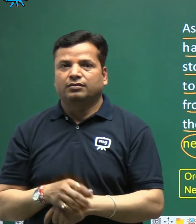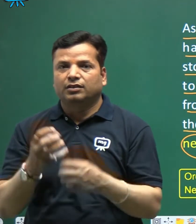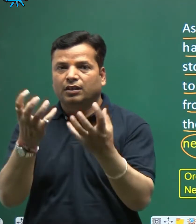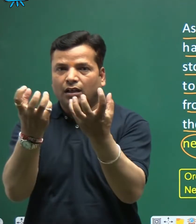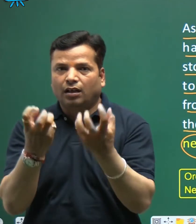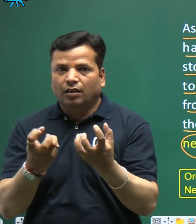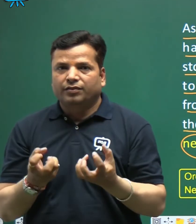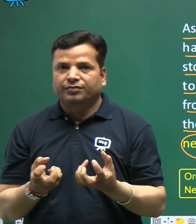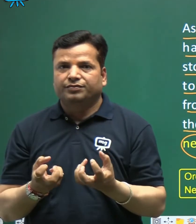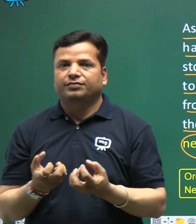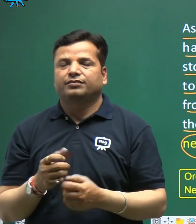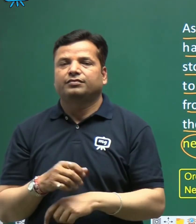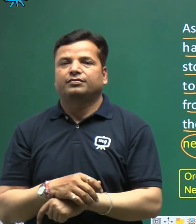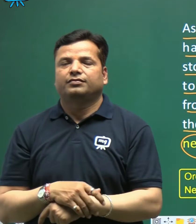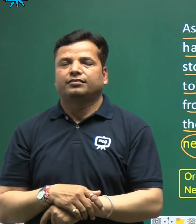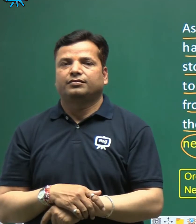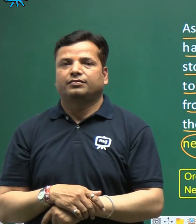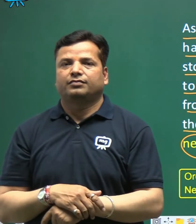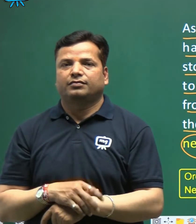आवश्यकता,